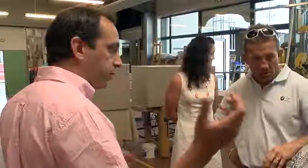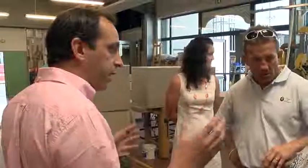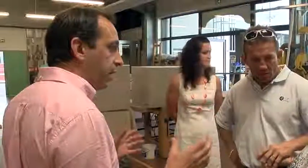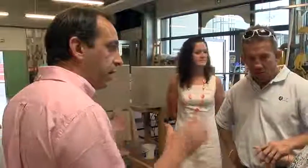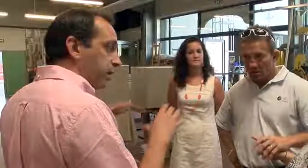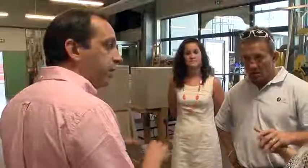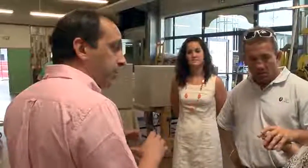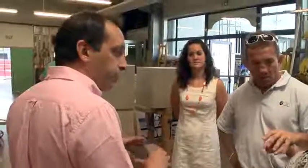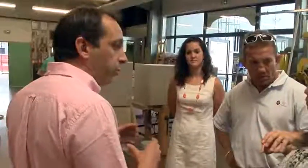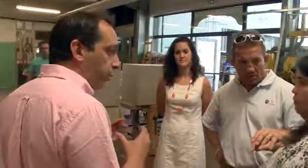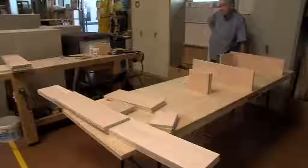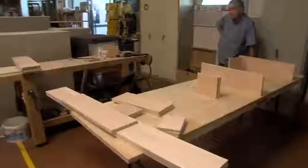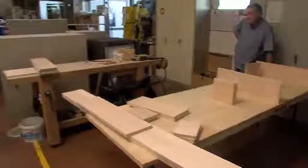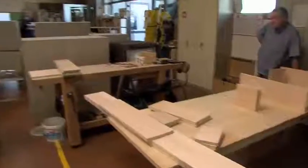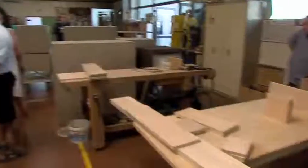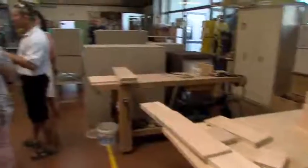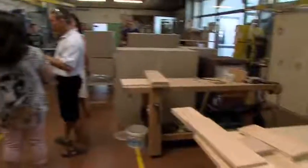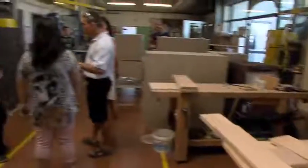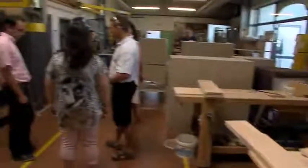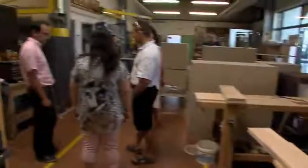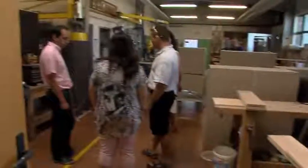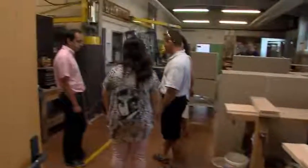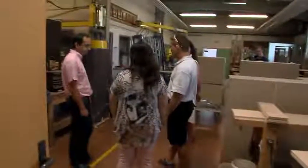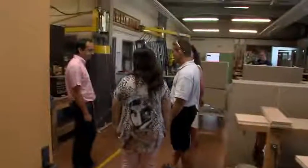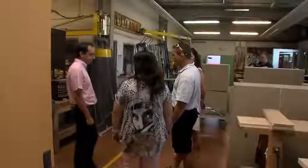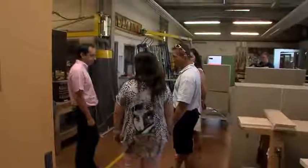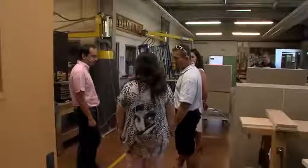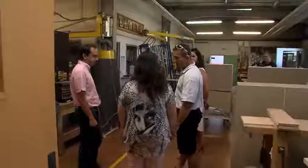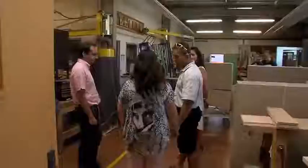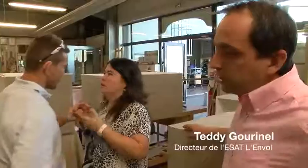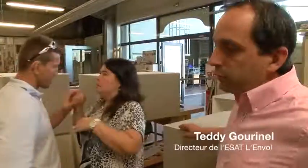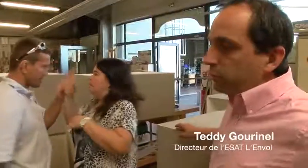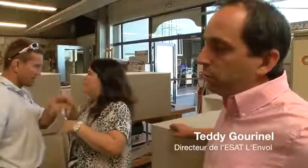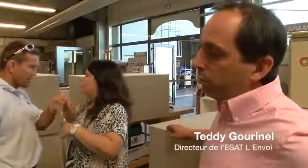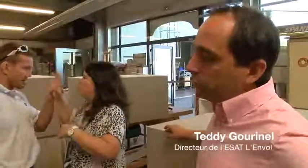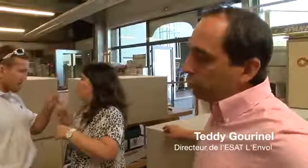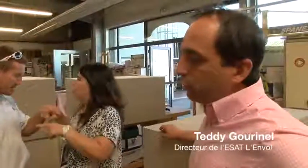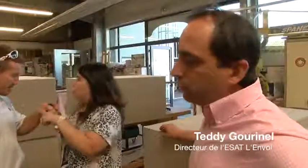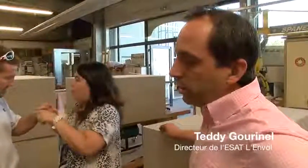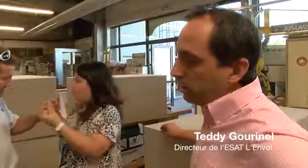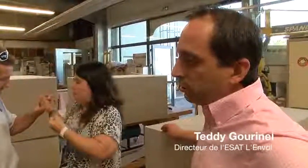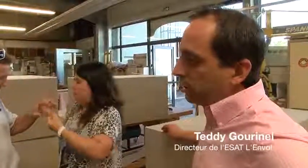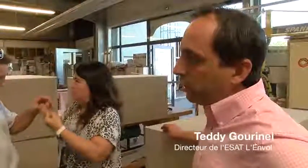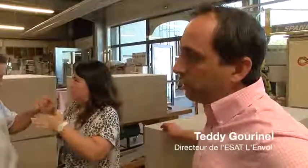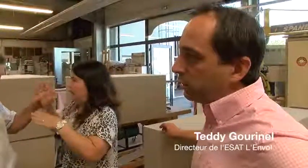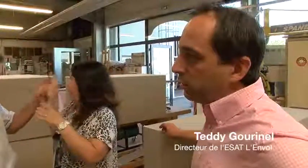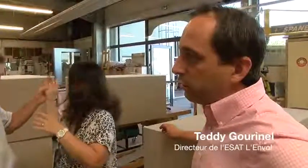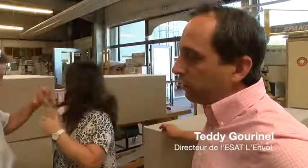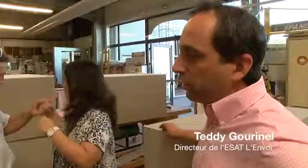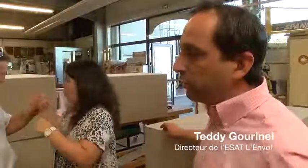atelier, on peut avoir des clients particuliers. L'objectif d'aujourd'hui, donc, c'est de